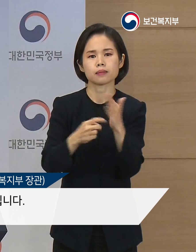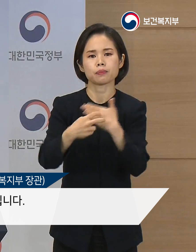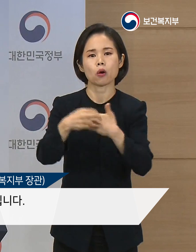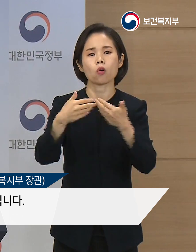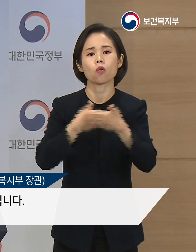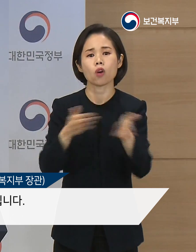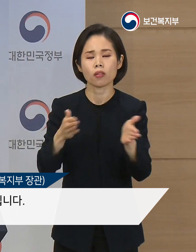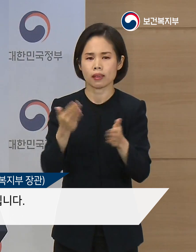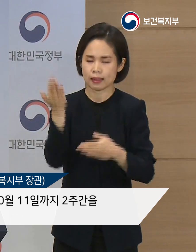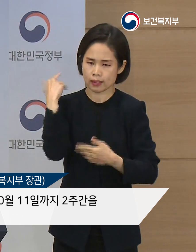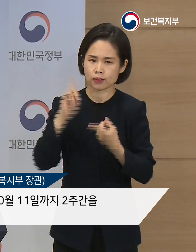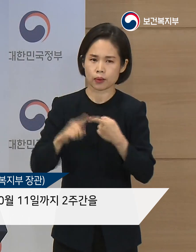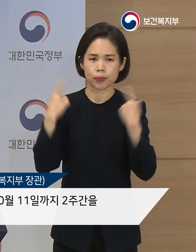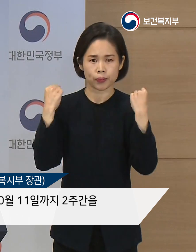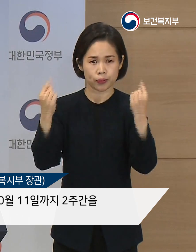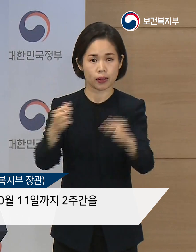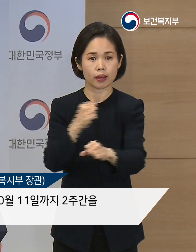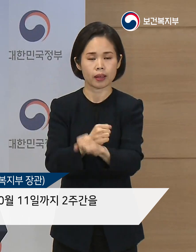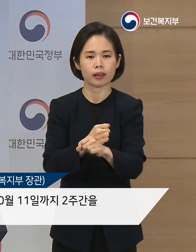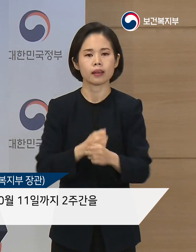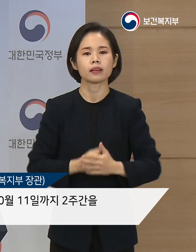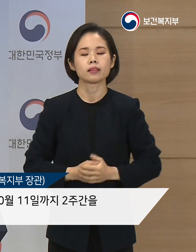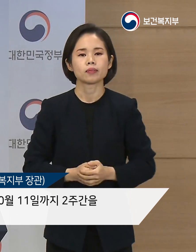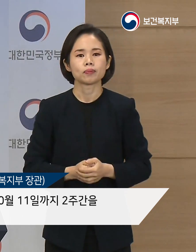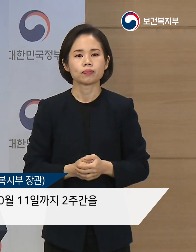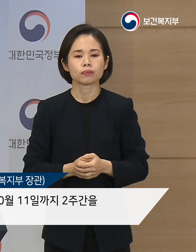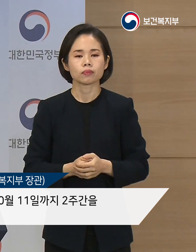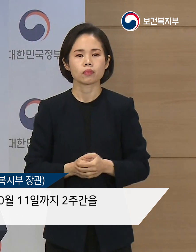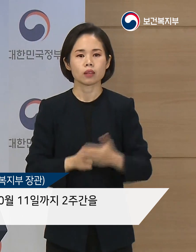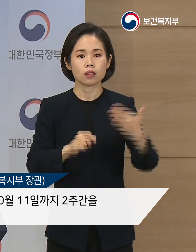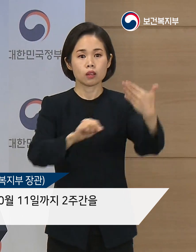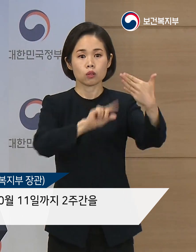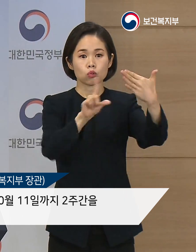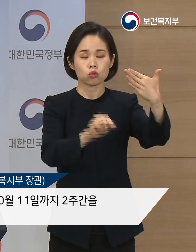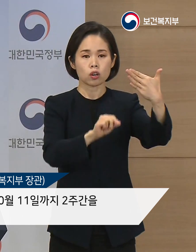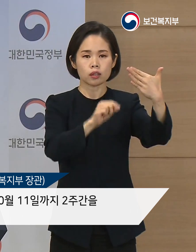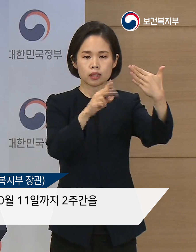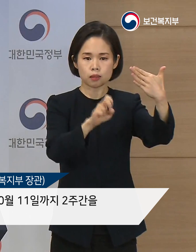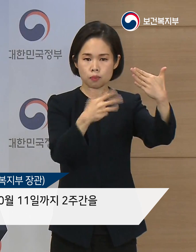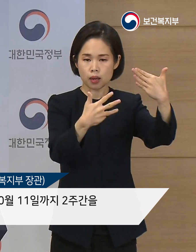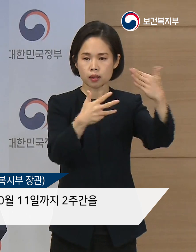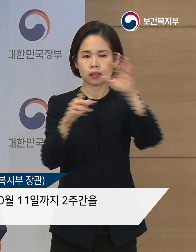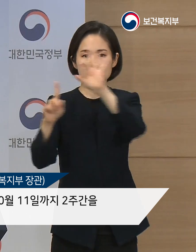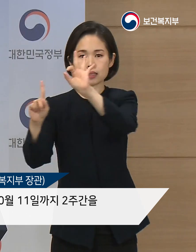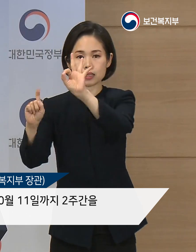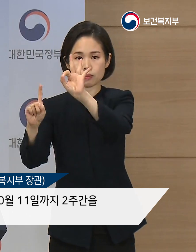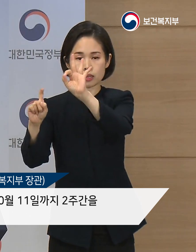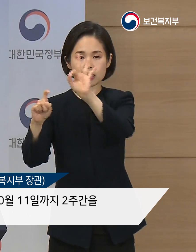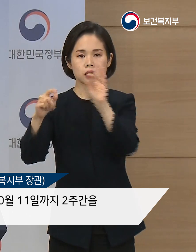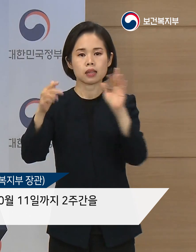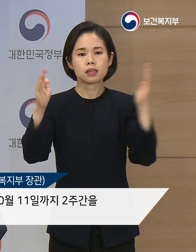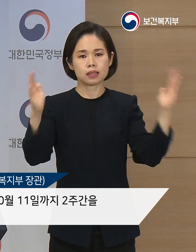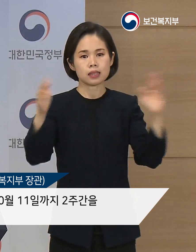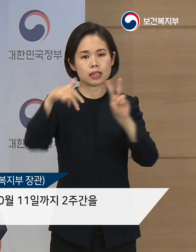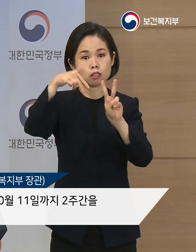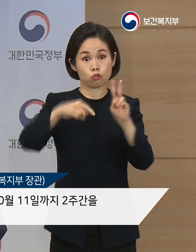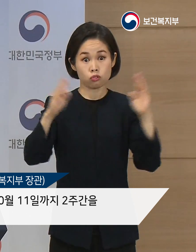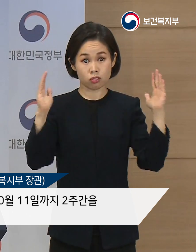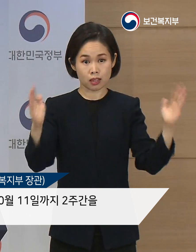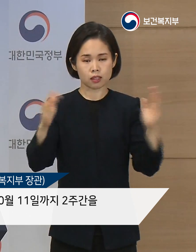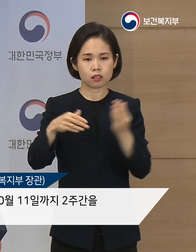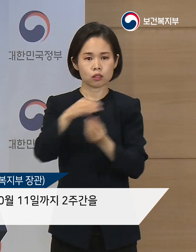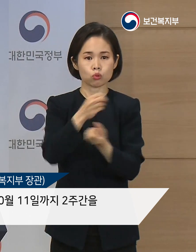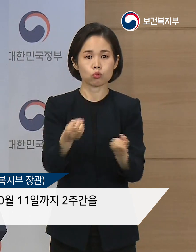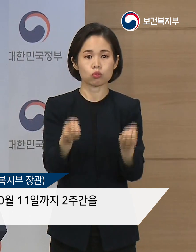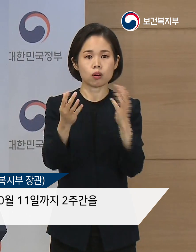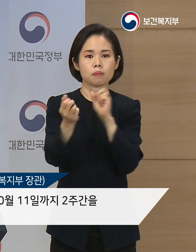가동됩니다. 이러한 조치들과 함께 9월 28일부터 10월 11일까지 2주간을